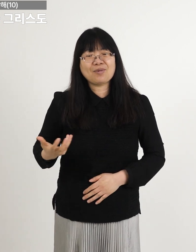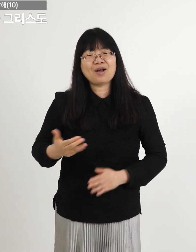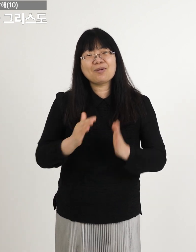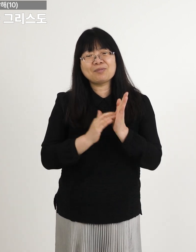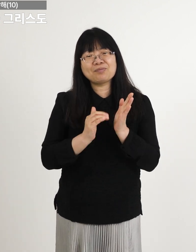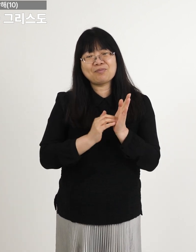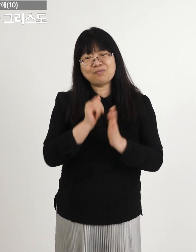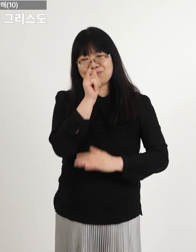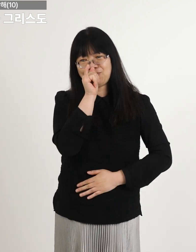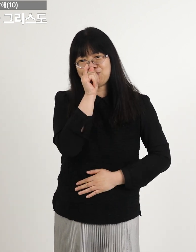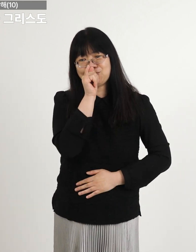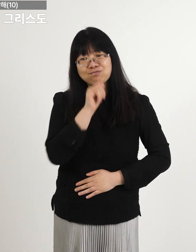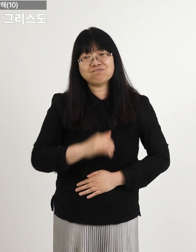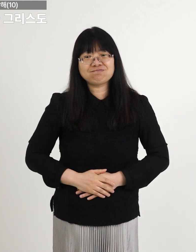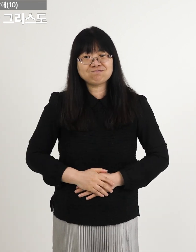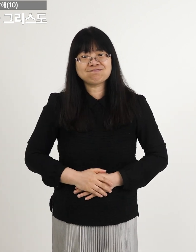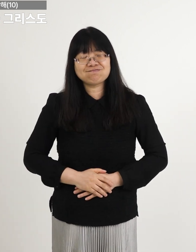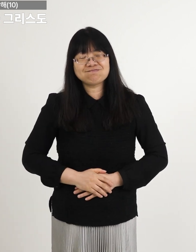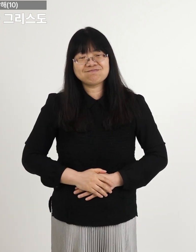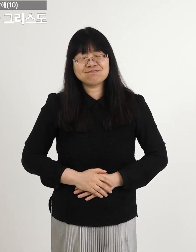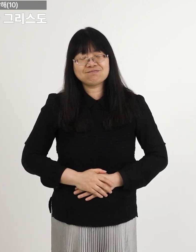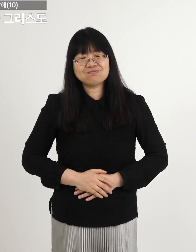비밀이 있어요.